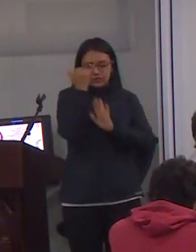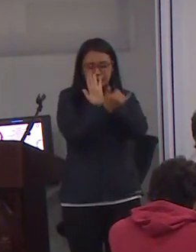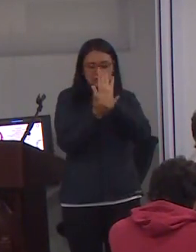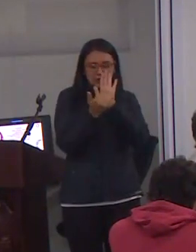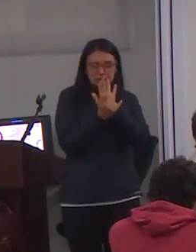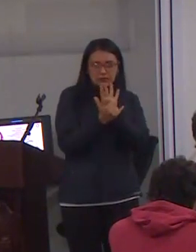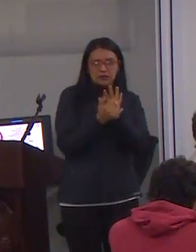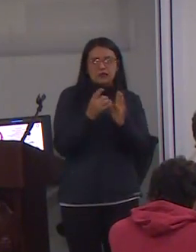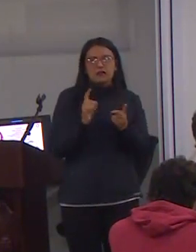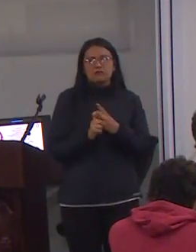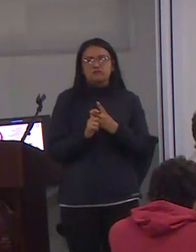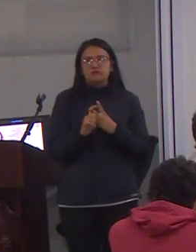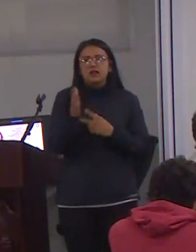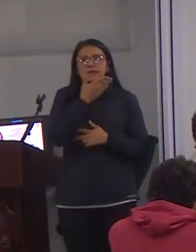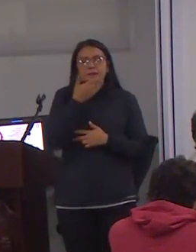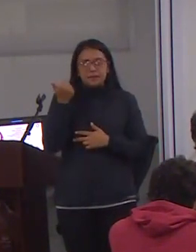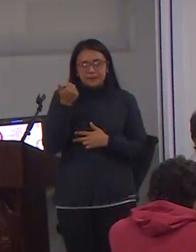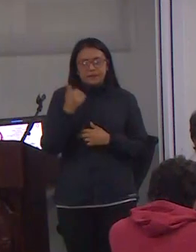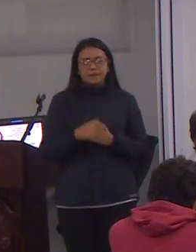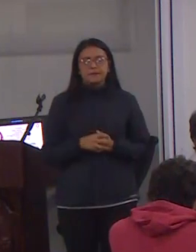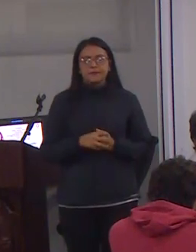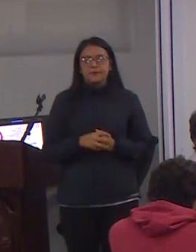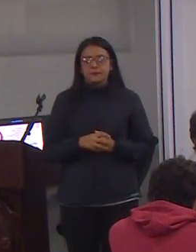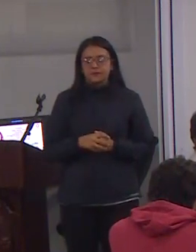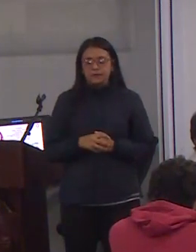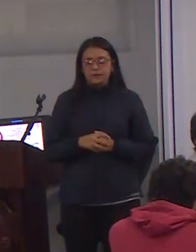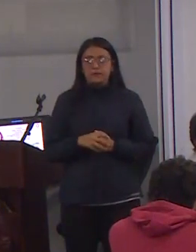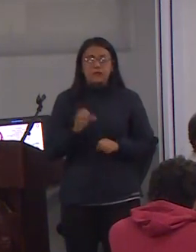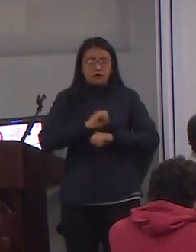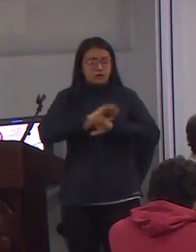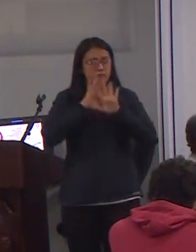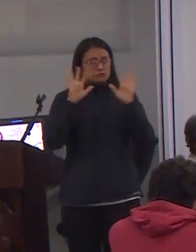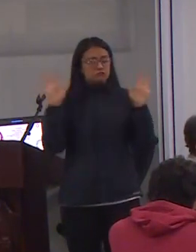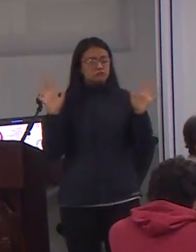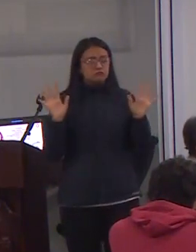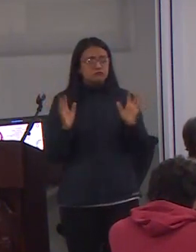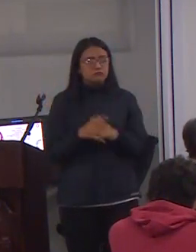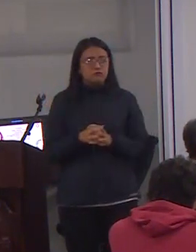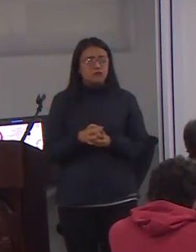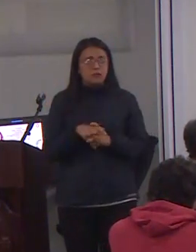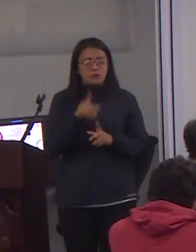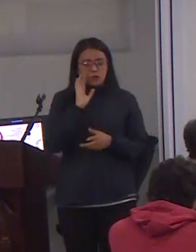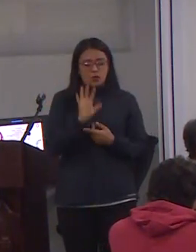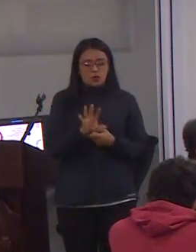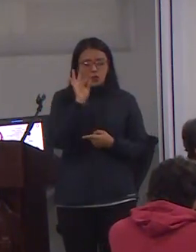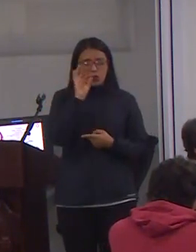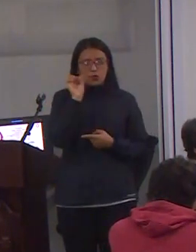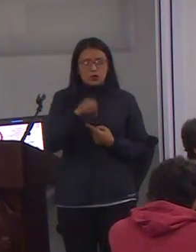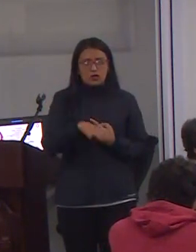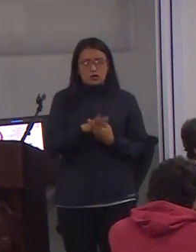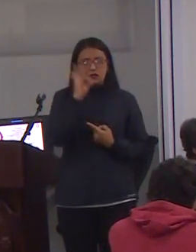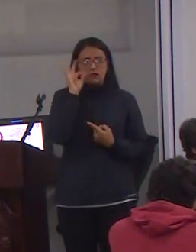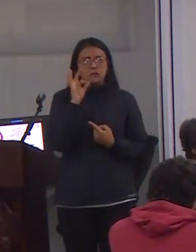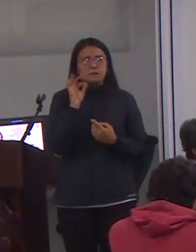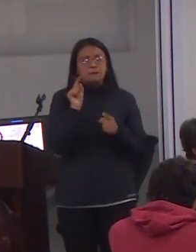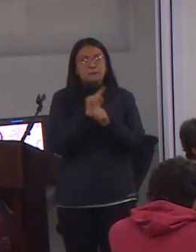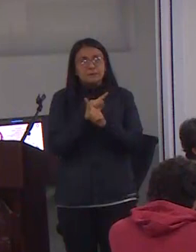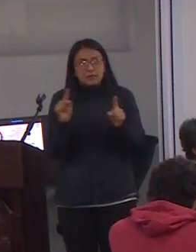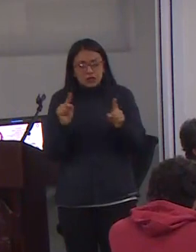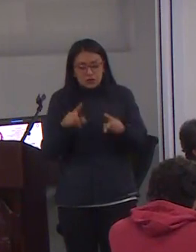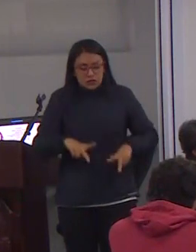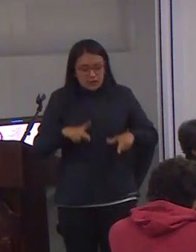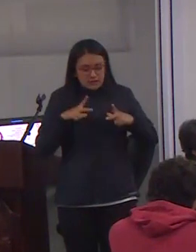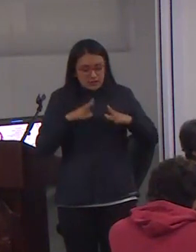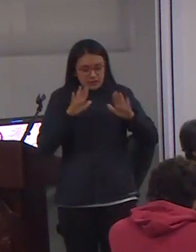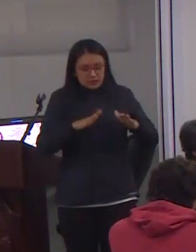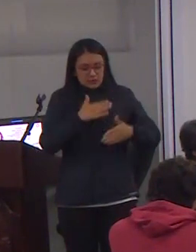identidades a sus preferencias entonces claro que sí es una opción pero como todo en la